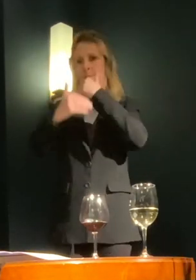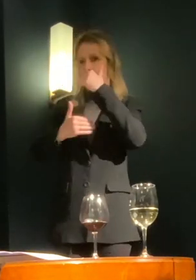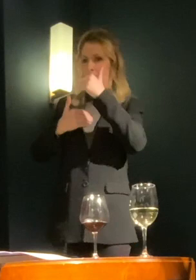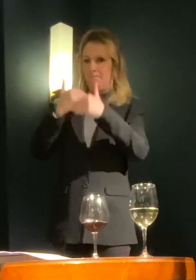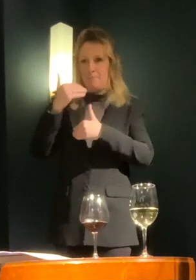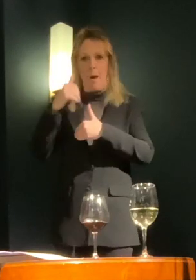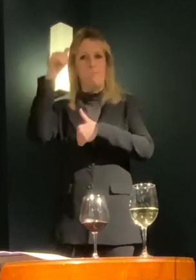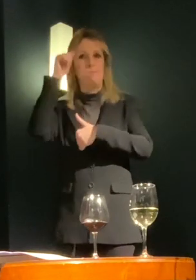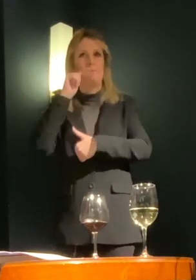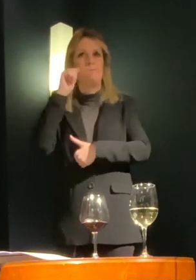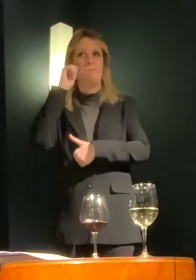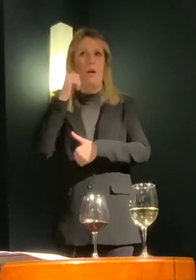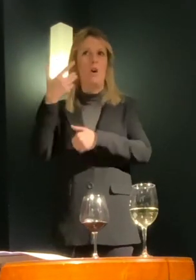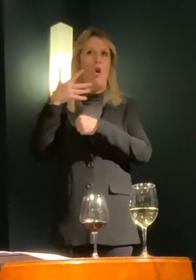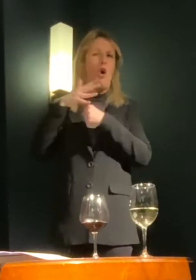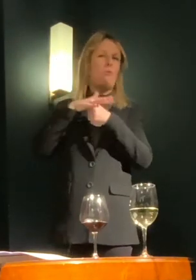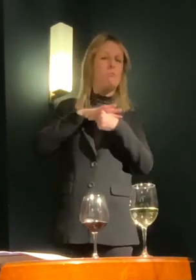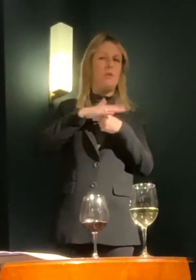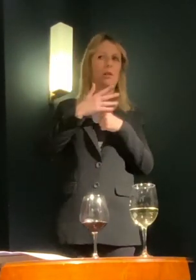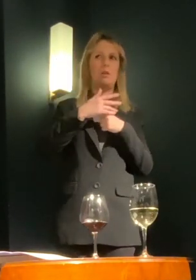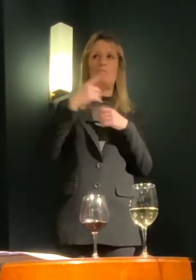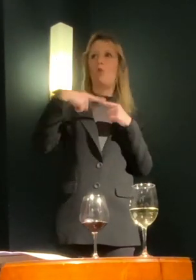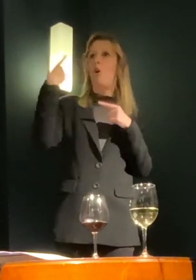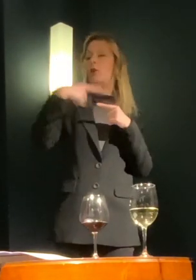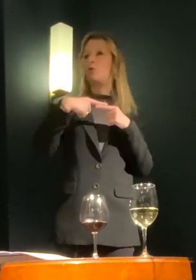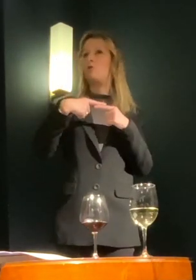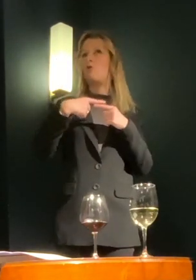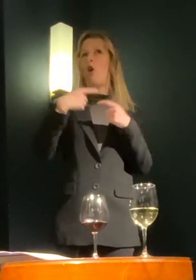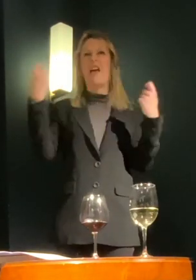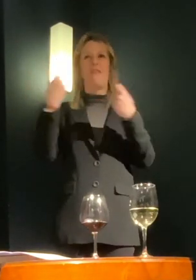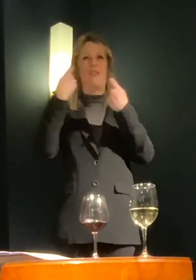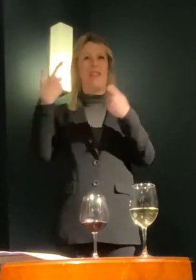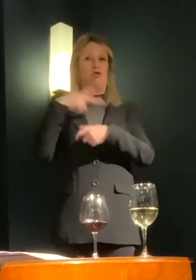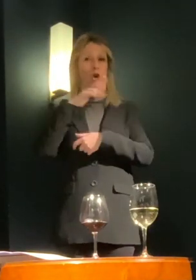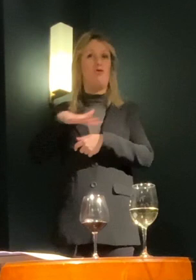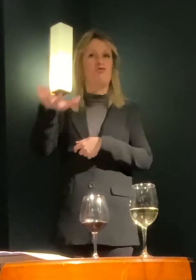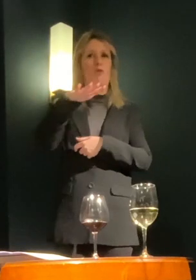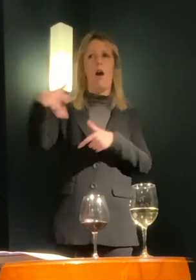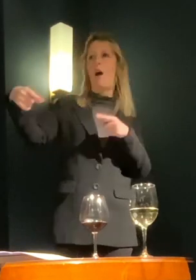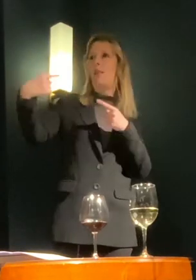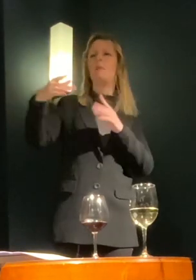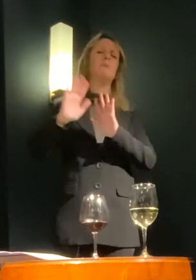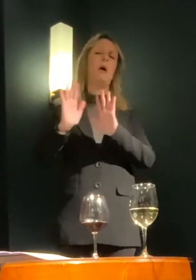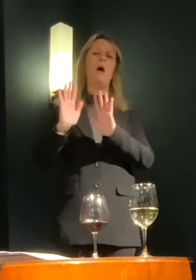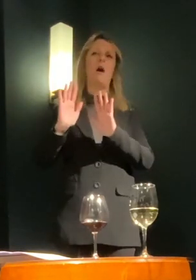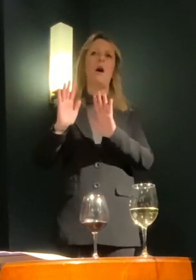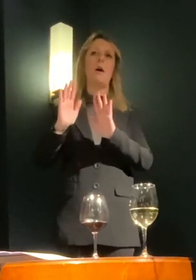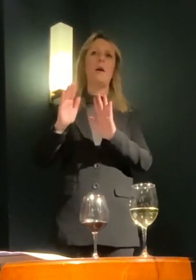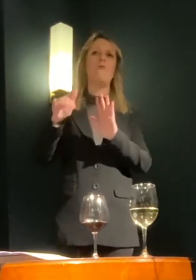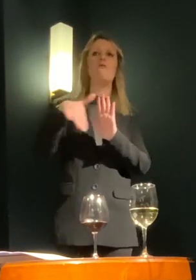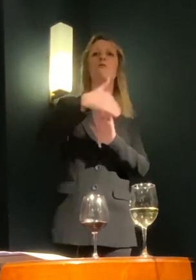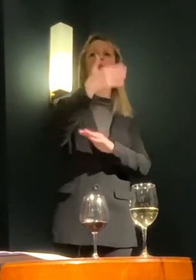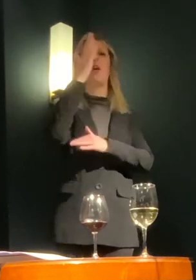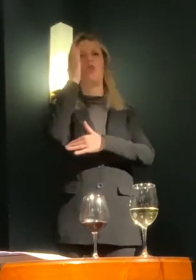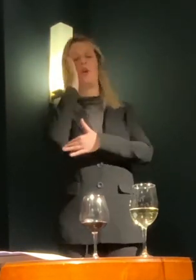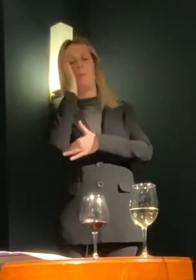una finzione, o comunque puoi coprirti durante il giorno in eventi sociali eccetera, poi arriva comunque un momento in cui tu vai a dormire, prima di